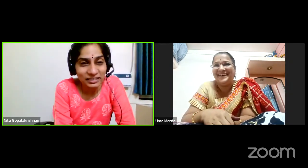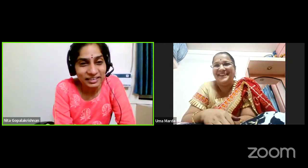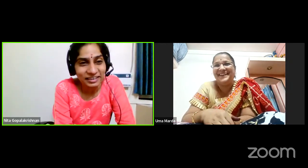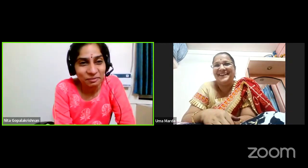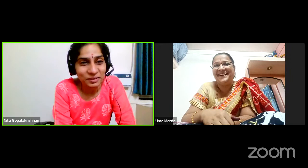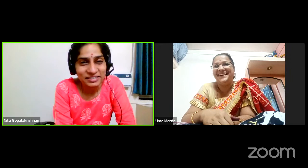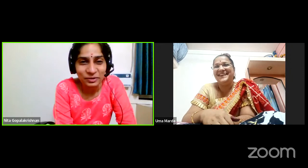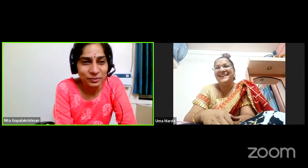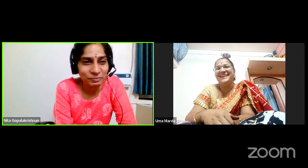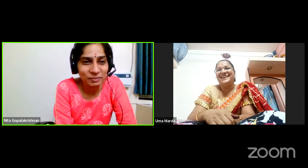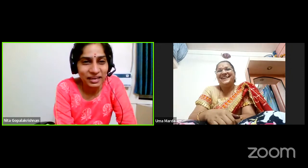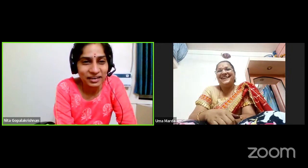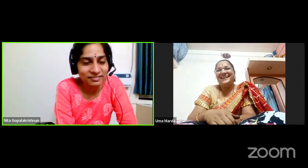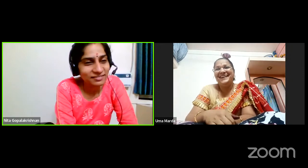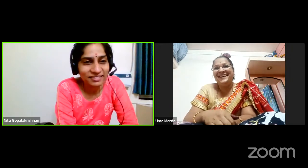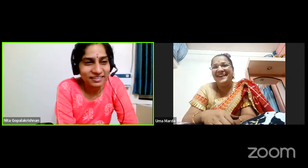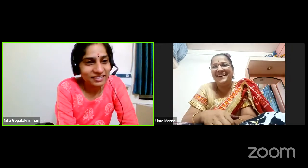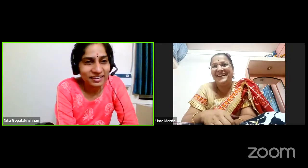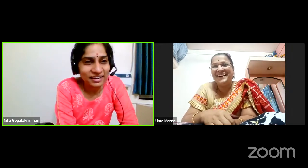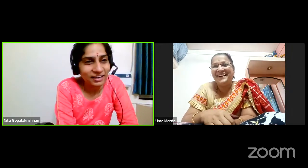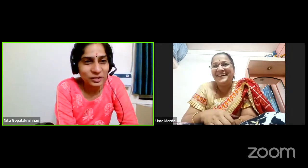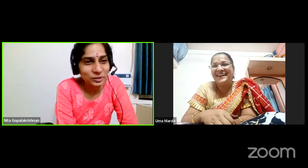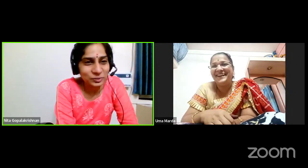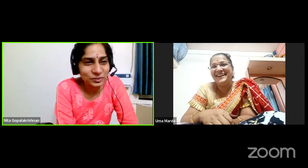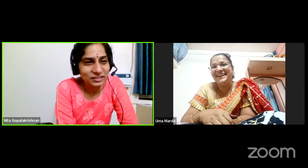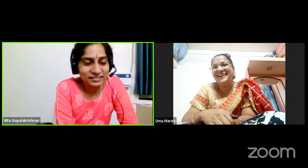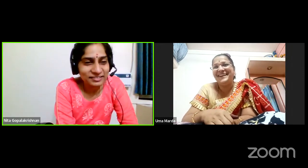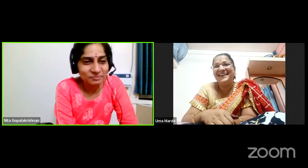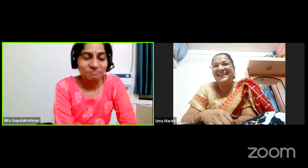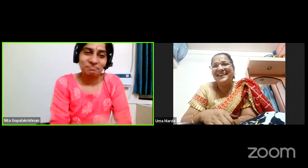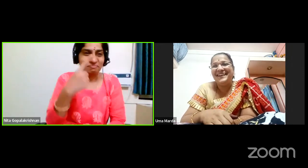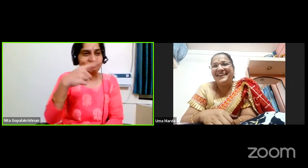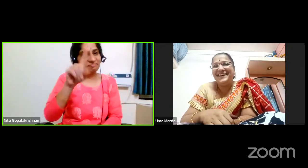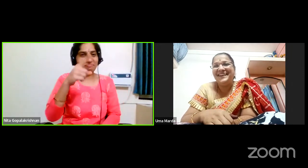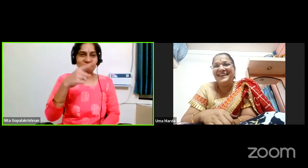पाप हो जाता है, हम किसी को पैर लगाते तो